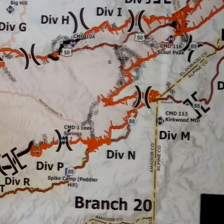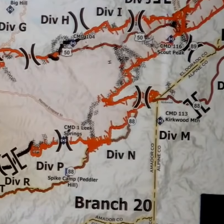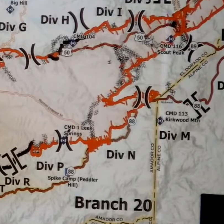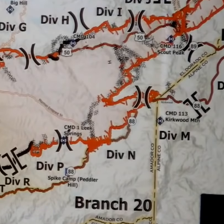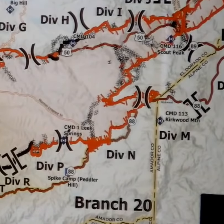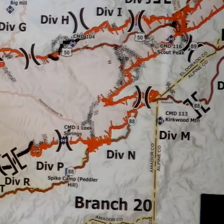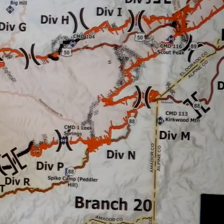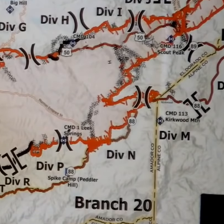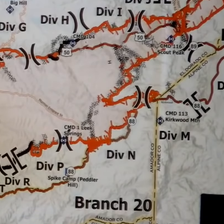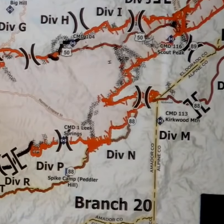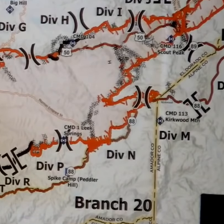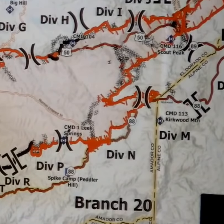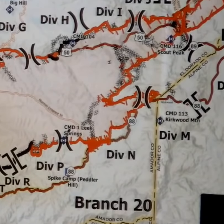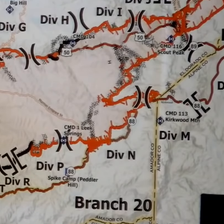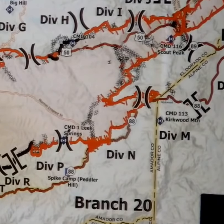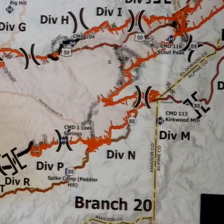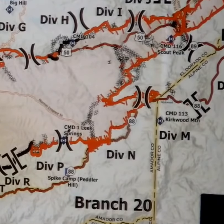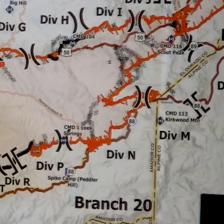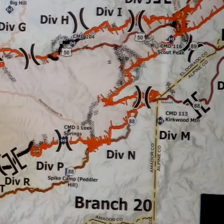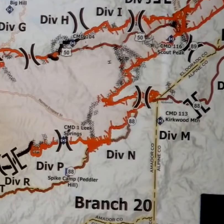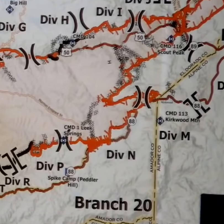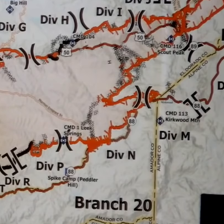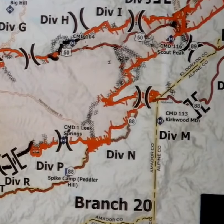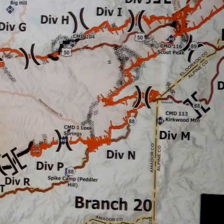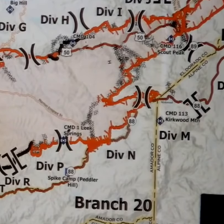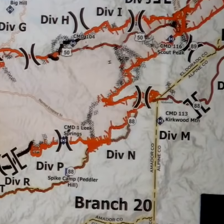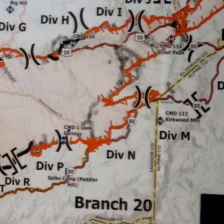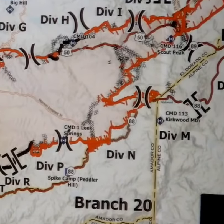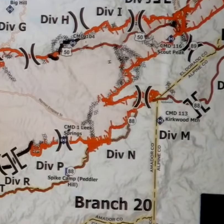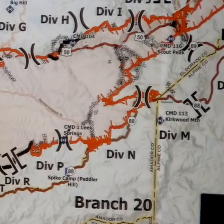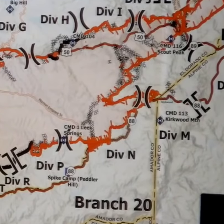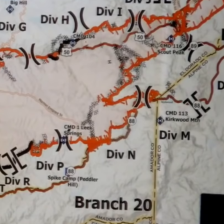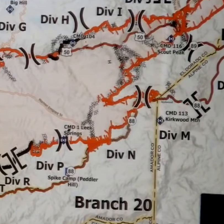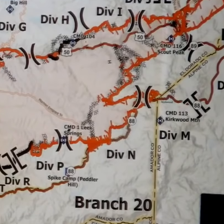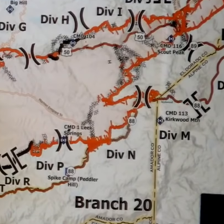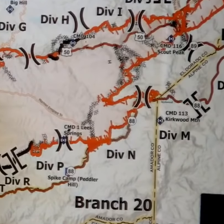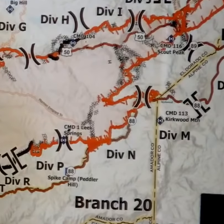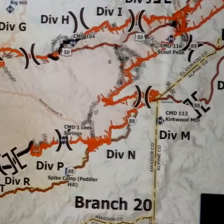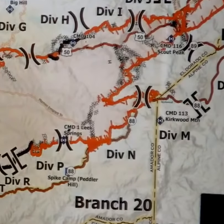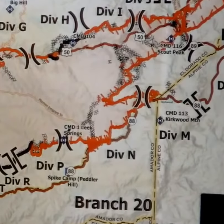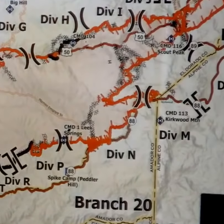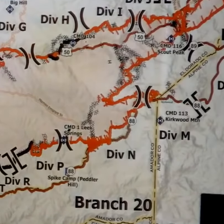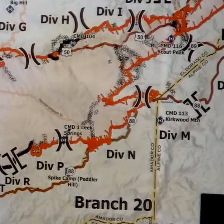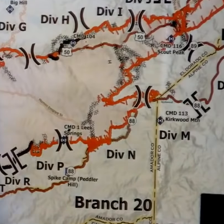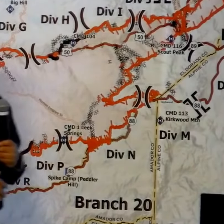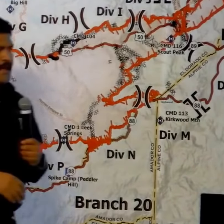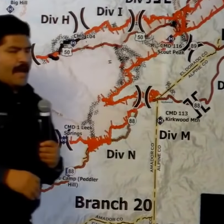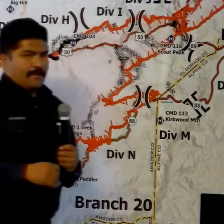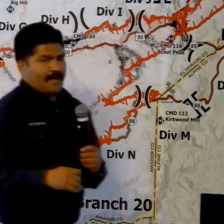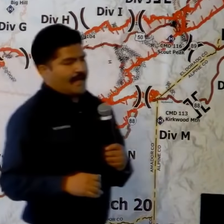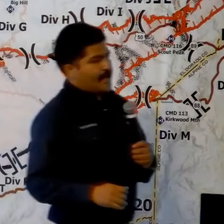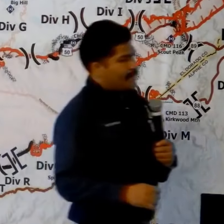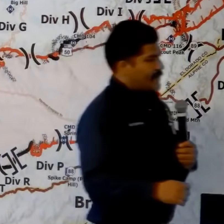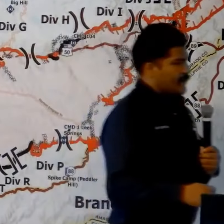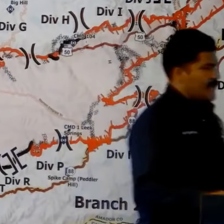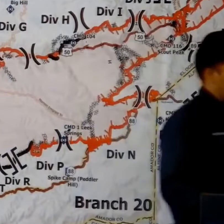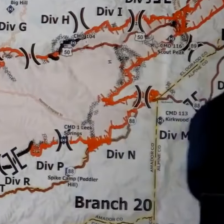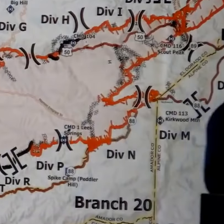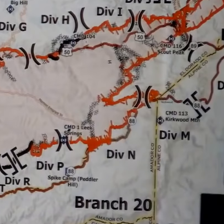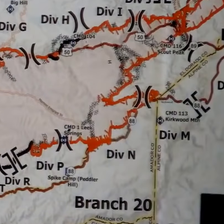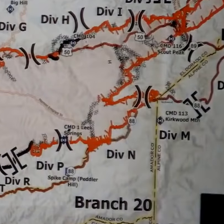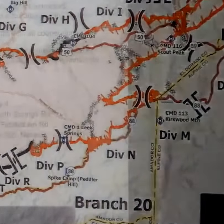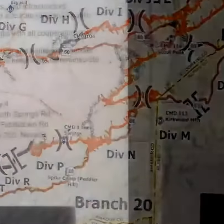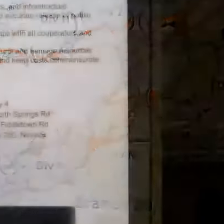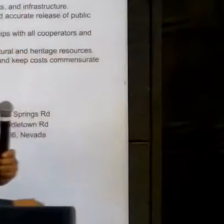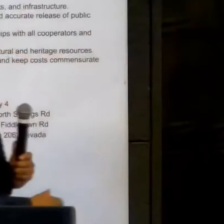la electricidad y la agua y todo lo esencial para que podamos repopular esas áreas en lo que sigue. Hablando